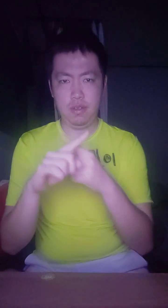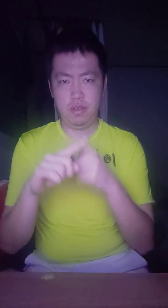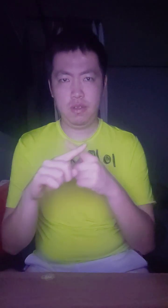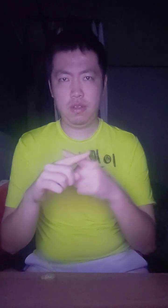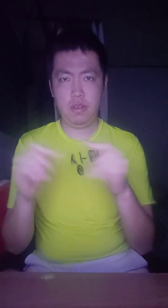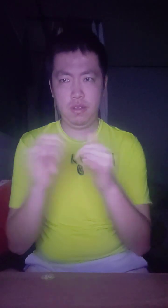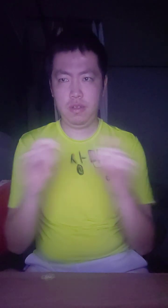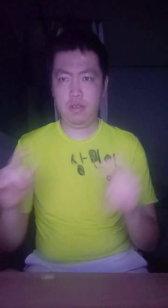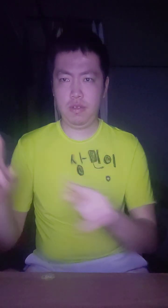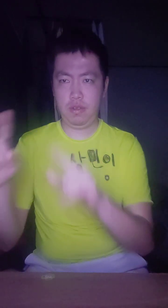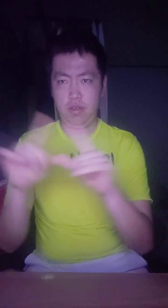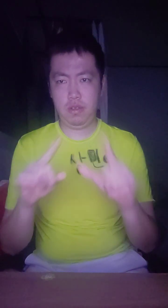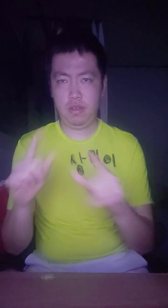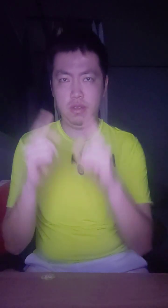게 전문가 의견입니다.